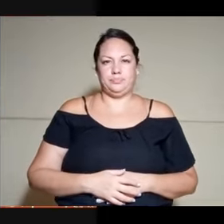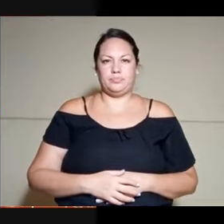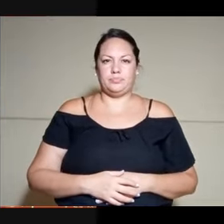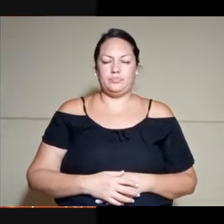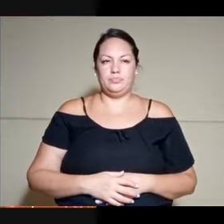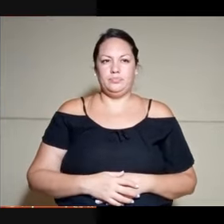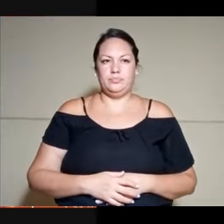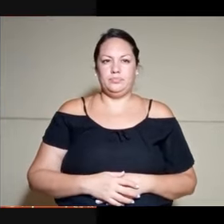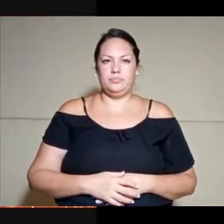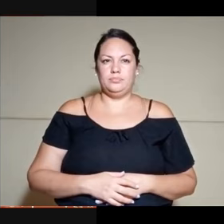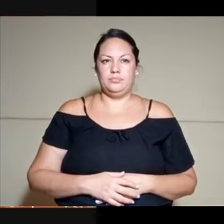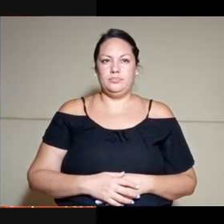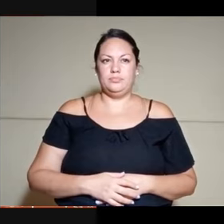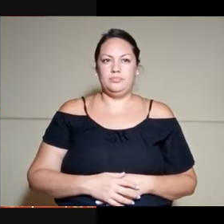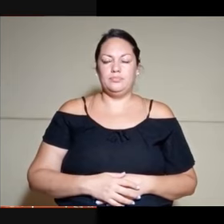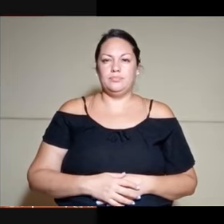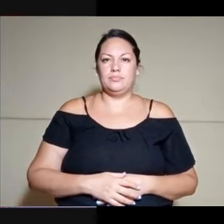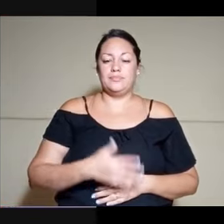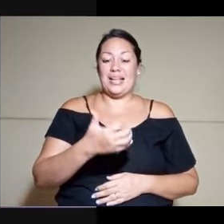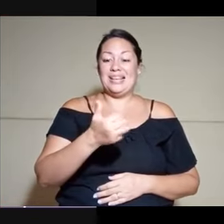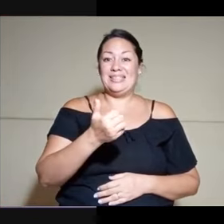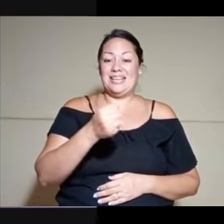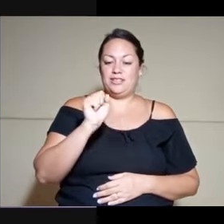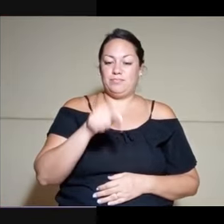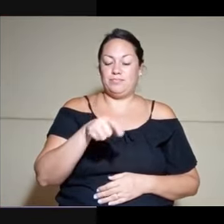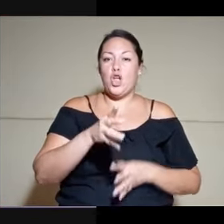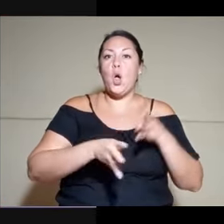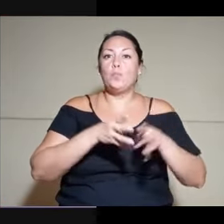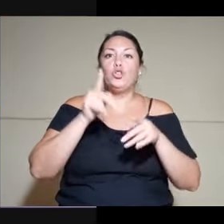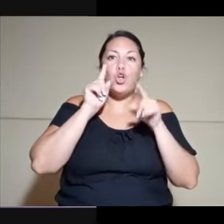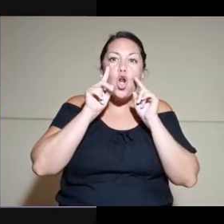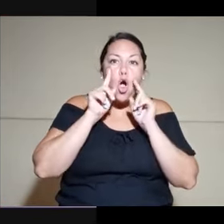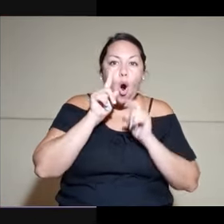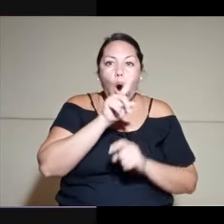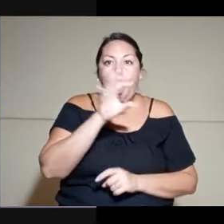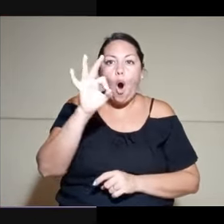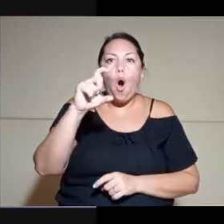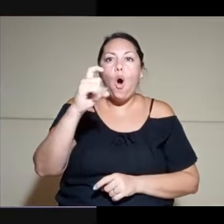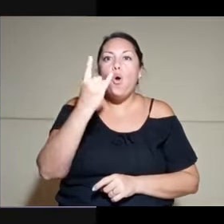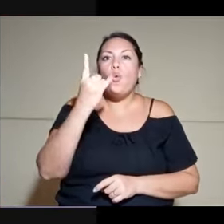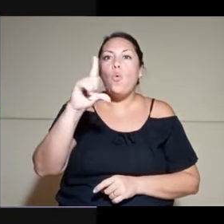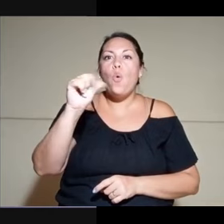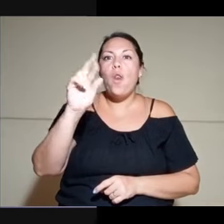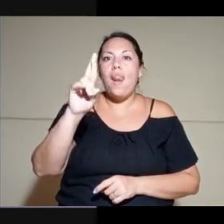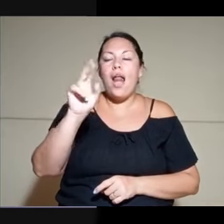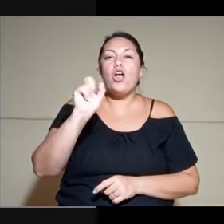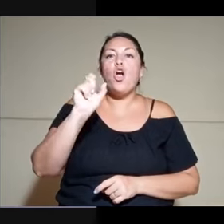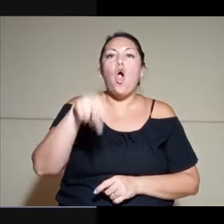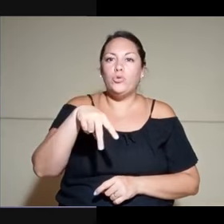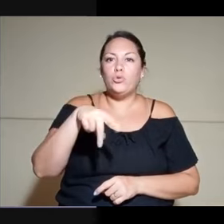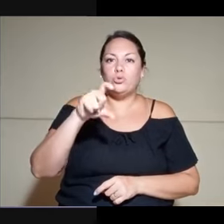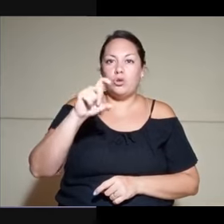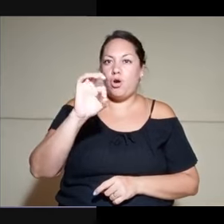El otro par craneal que nace de la protuberancia es el sexto par, que se llama motor ocular común. El otro par craneal que nace de la protuberancia es el sexto par,